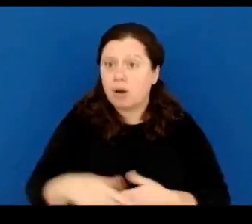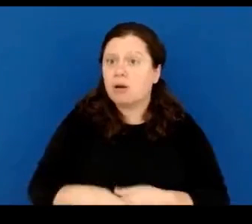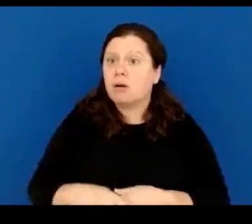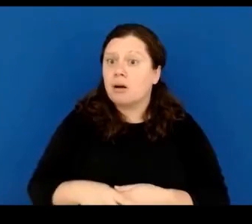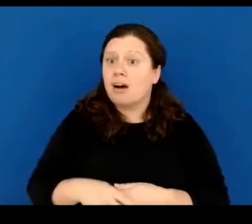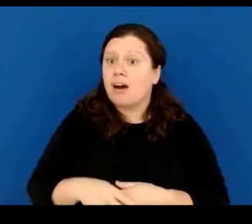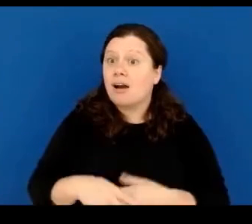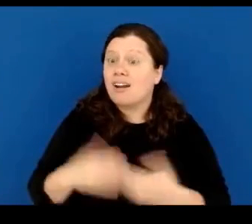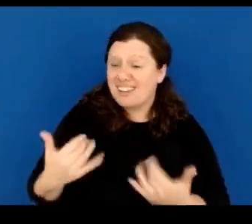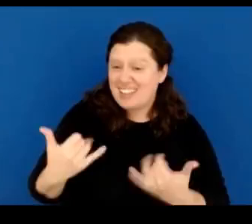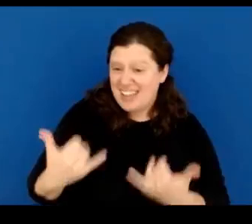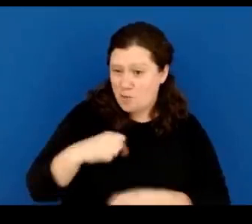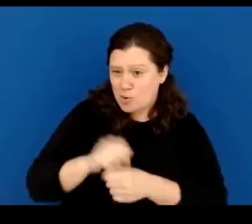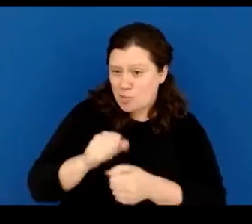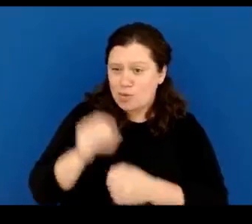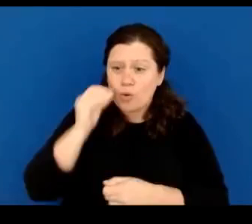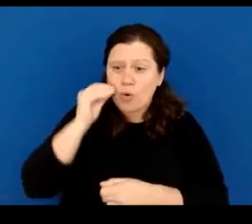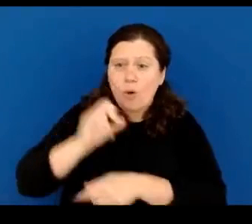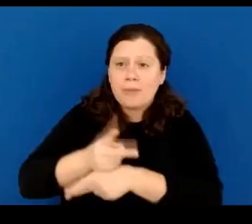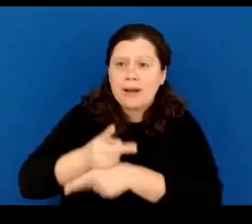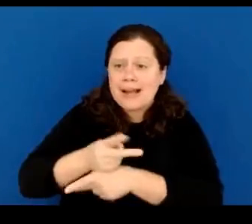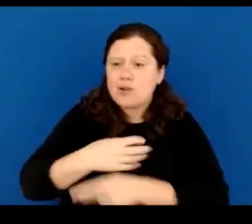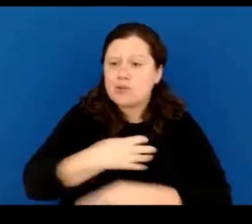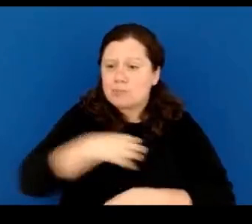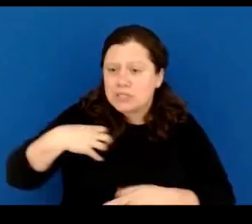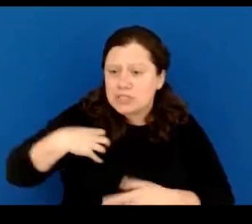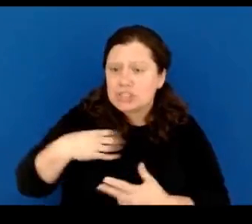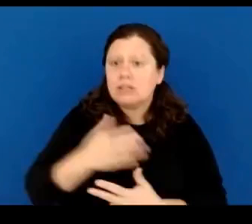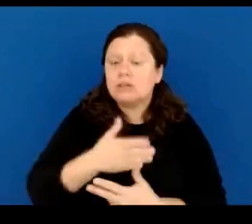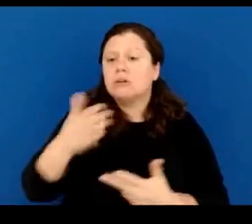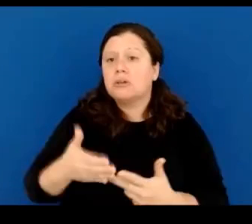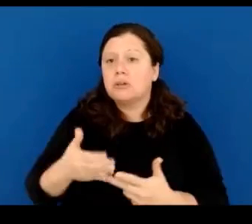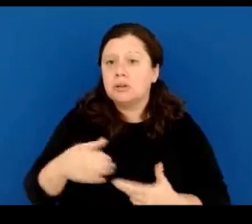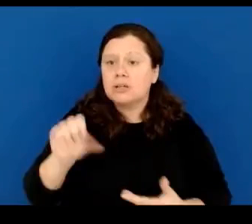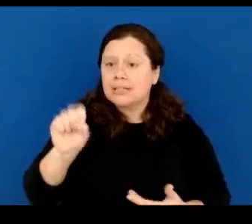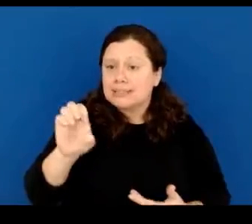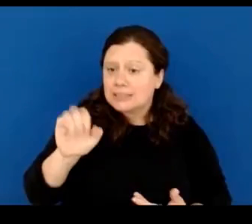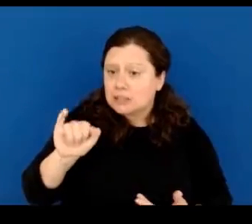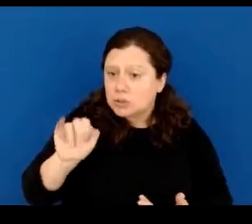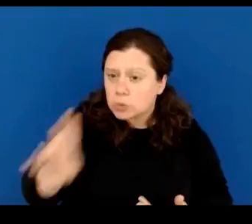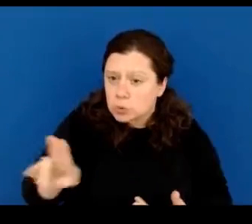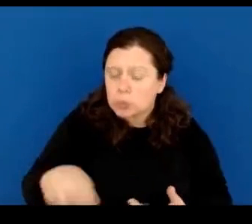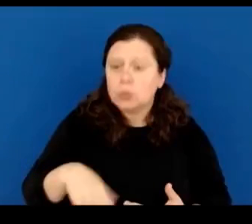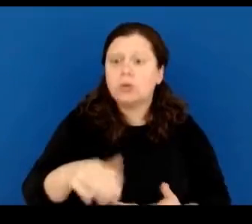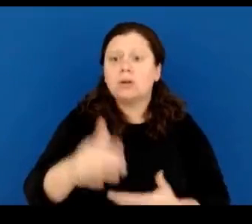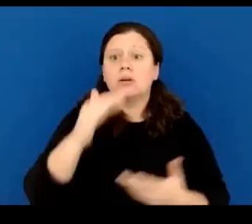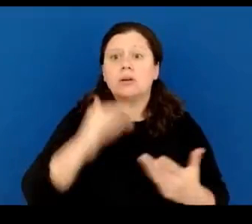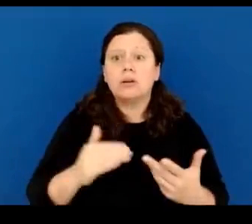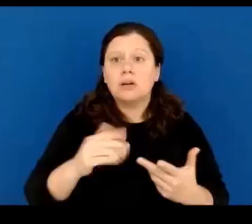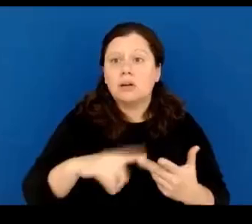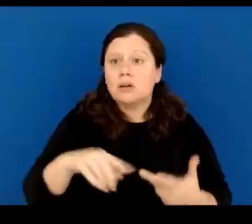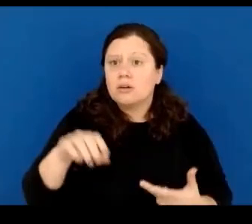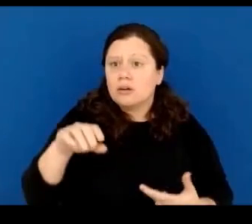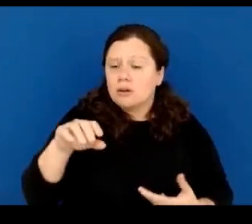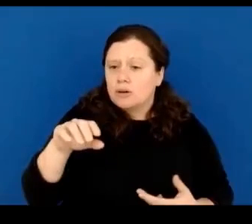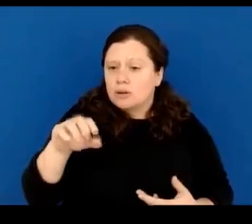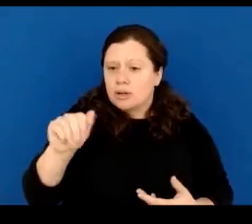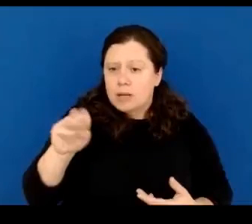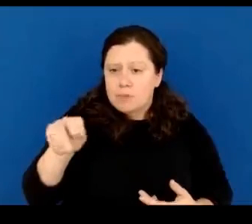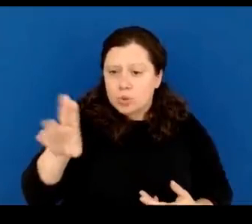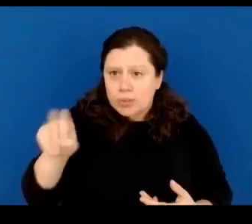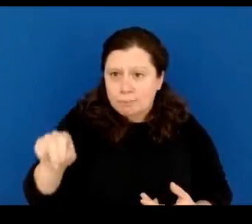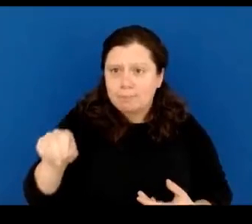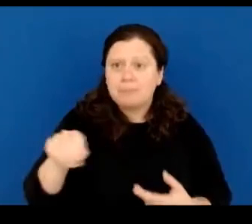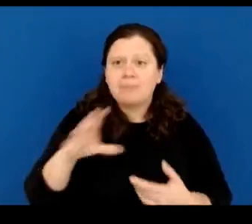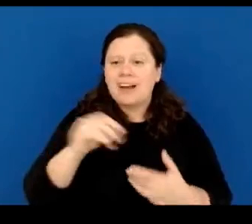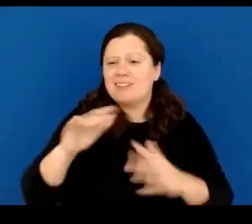SEIU、Ackerman 同埋全州嘅各種提供者、消費者同埋員工合作，以確保我哋聽到受